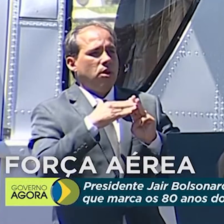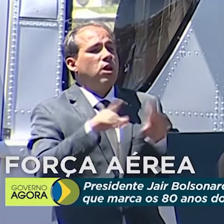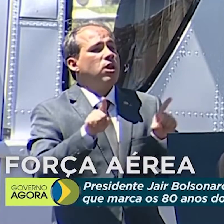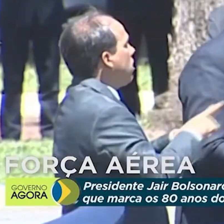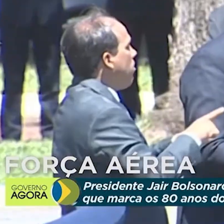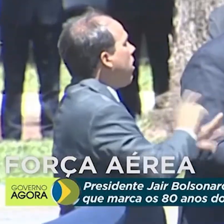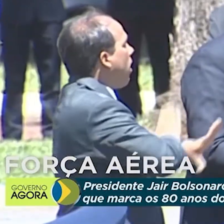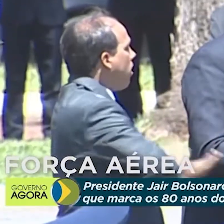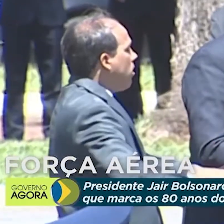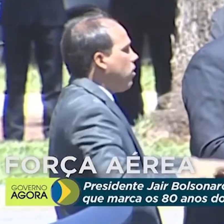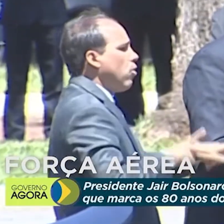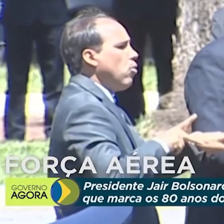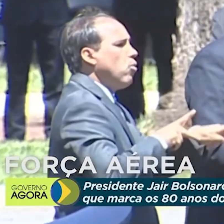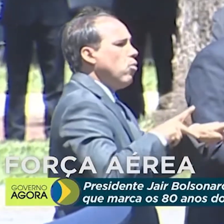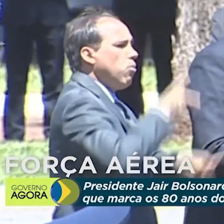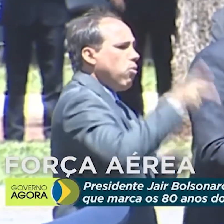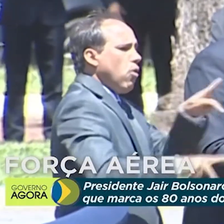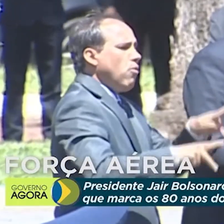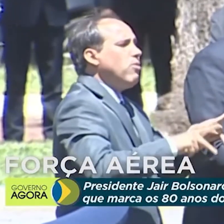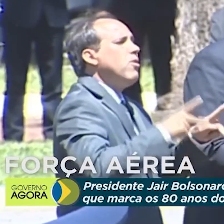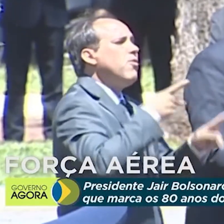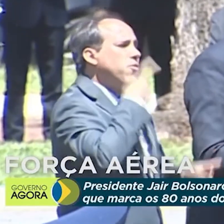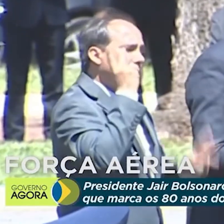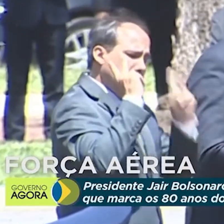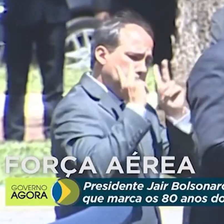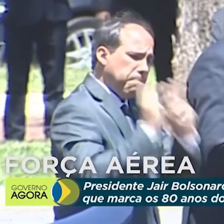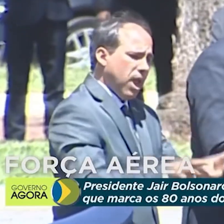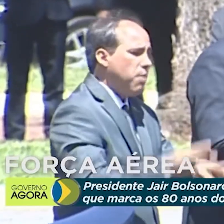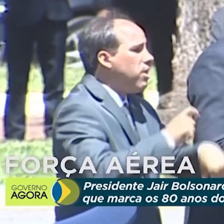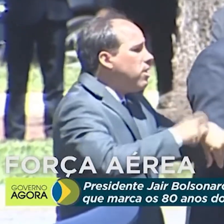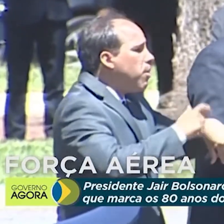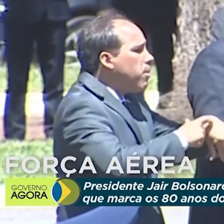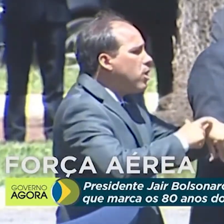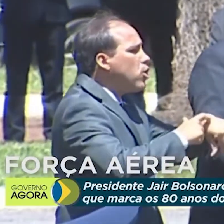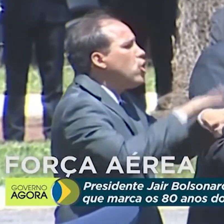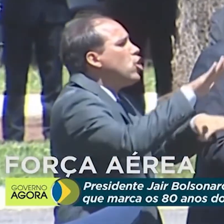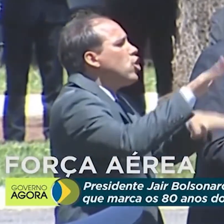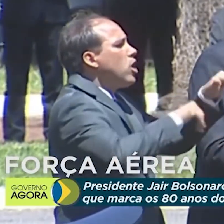o nosso povo em todos os momentos que é chamado a falar sobre elas.